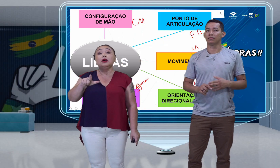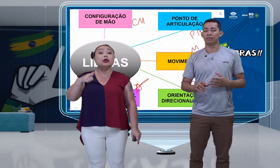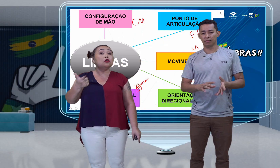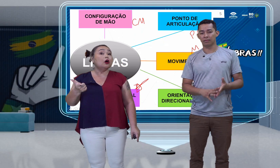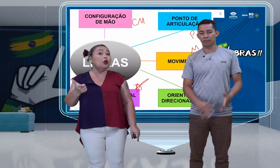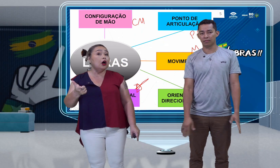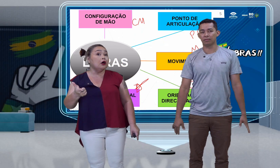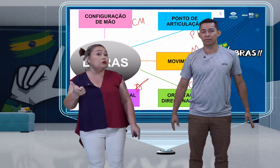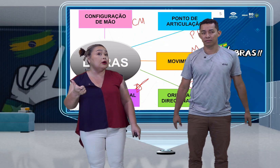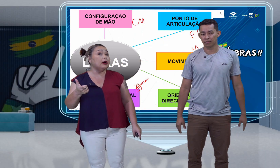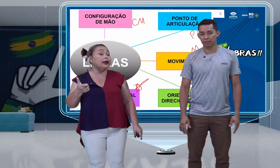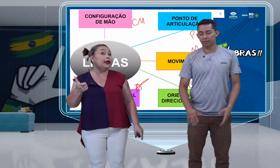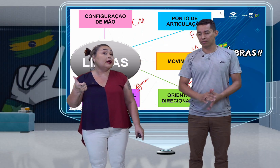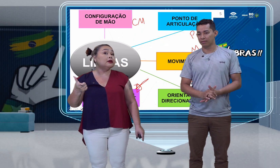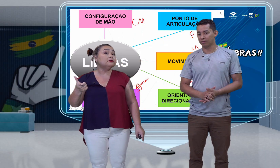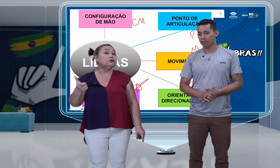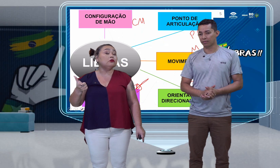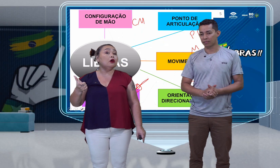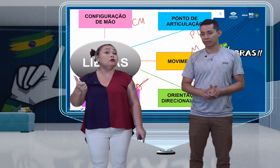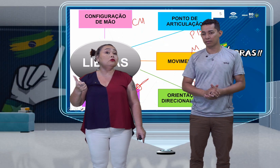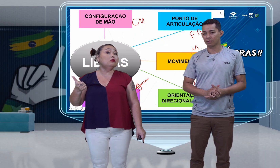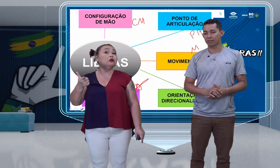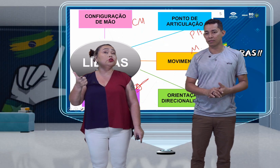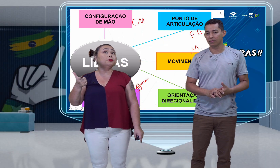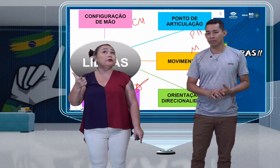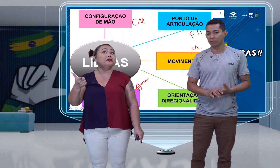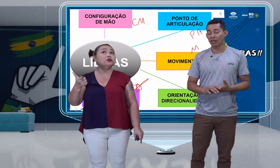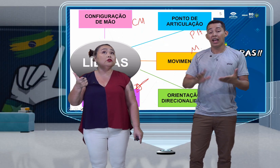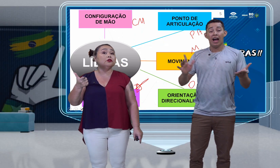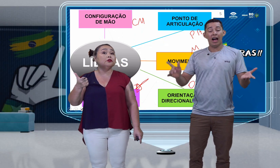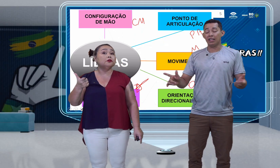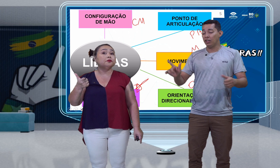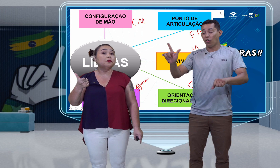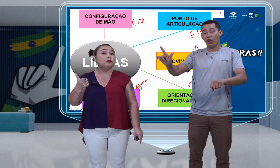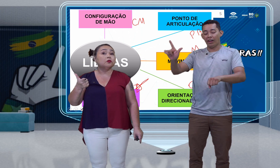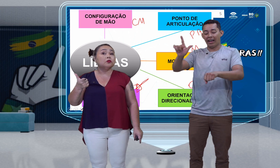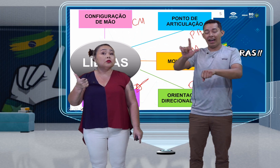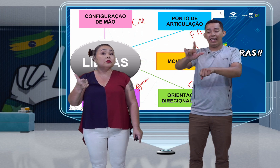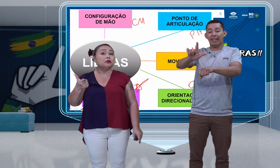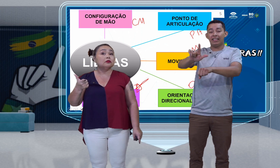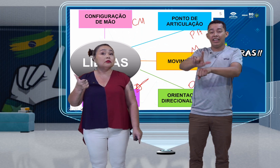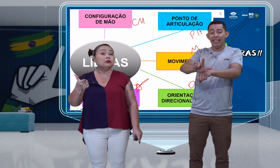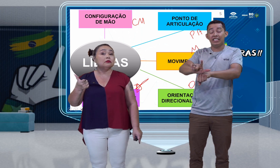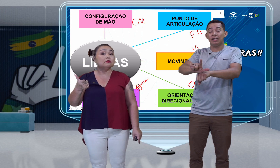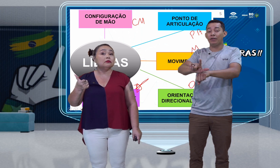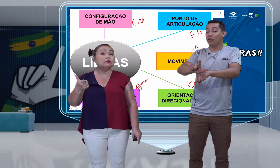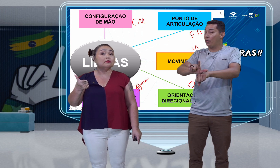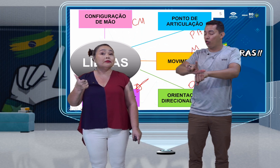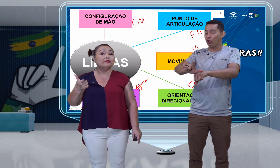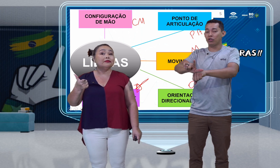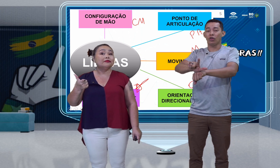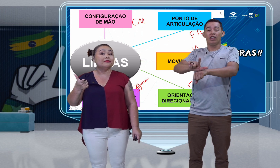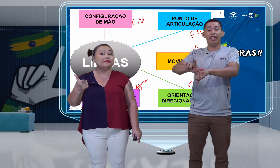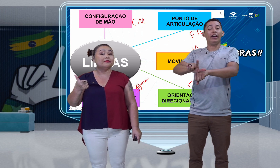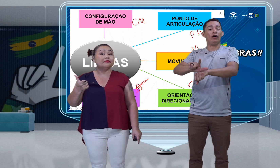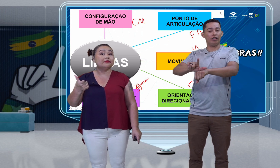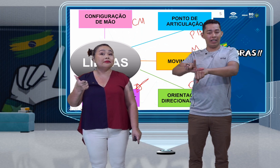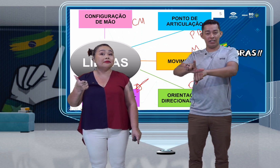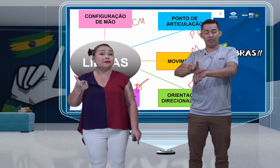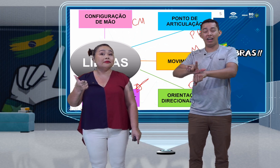e coloco, toco onde, professor? Ah, se eu colocar ele aqui em cima do meu dorso e